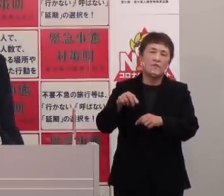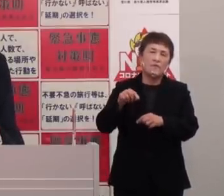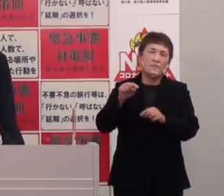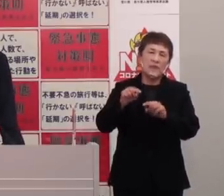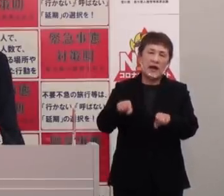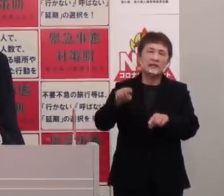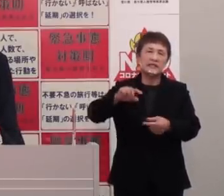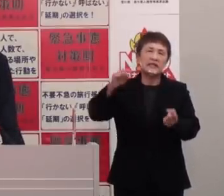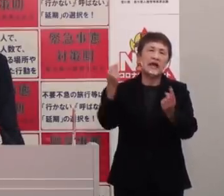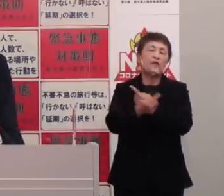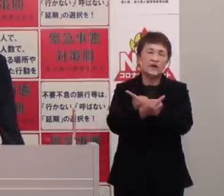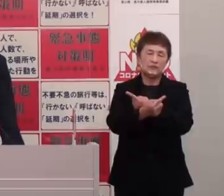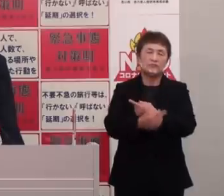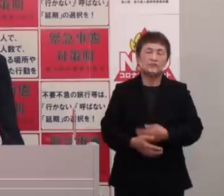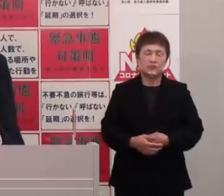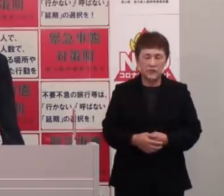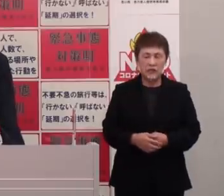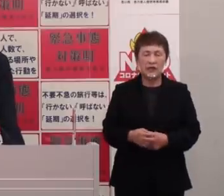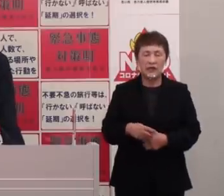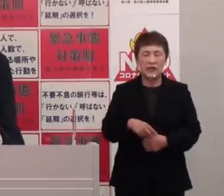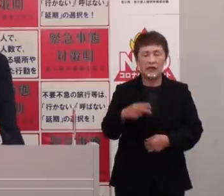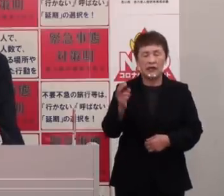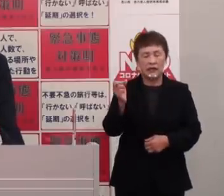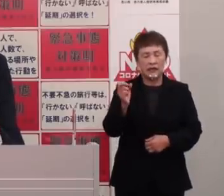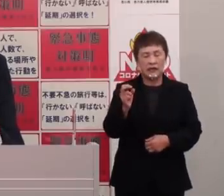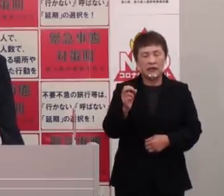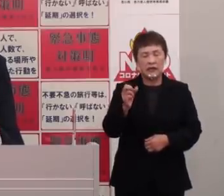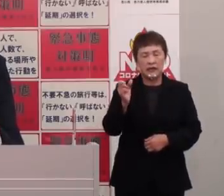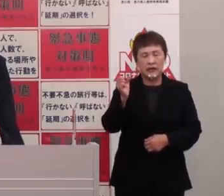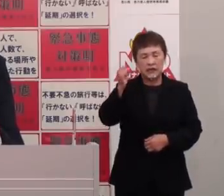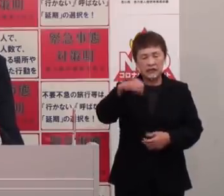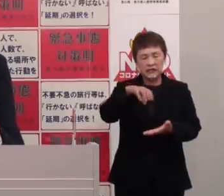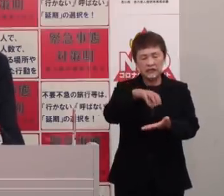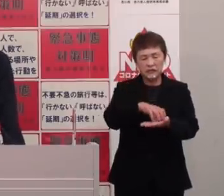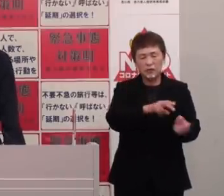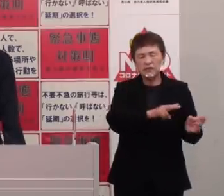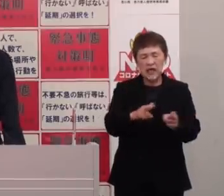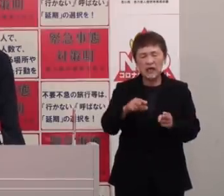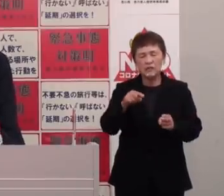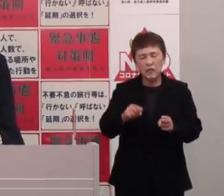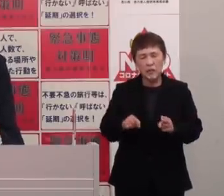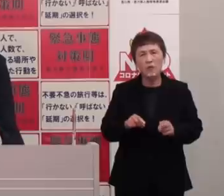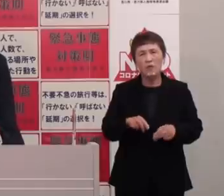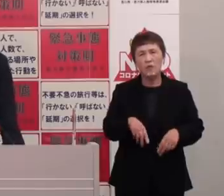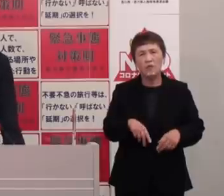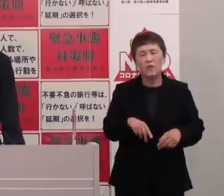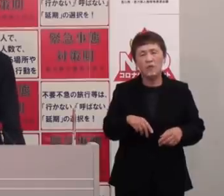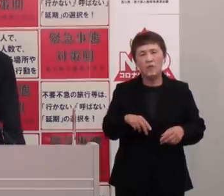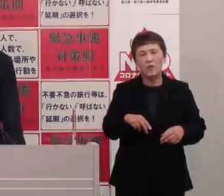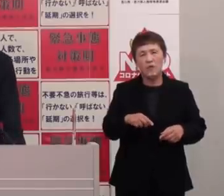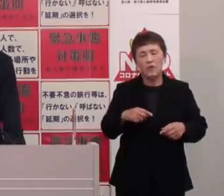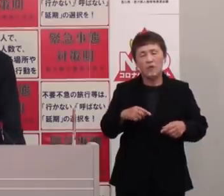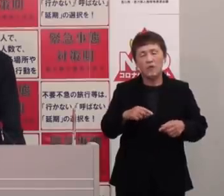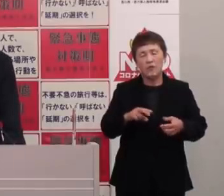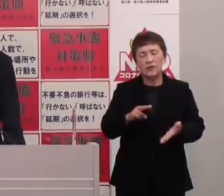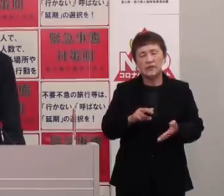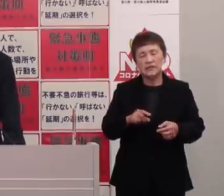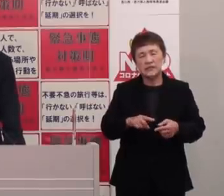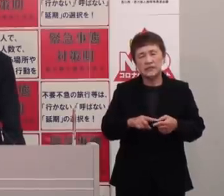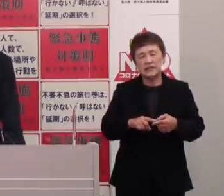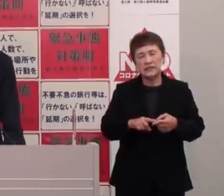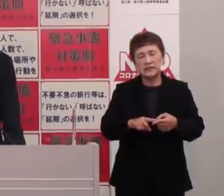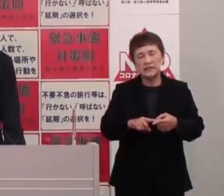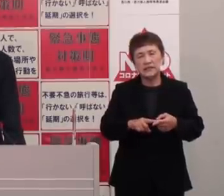独自の認証制度による選択制というものも適用されなくなるわけで ありますけれども、そう